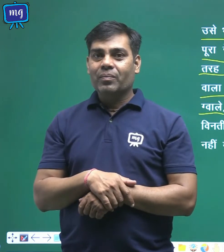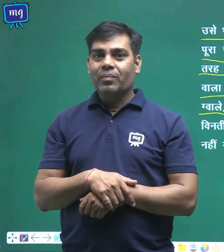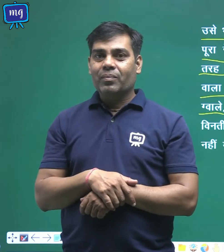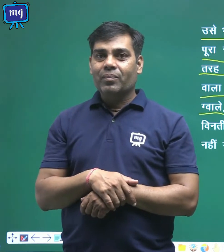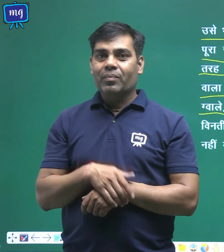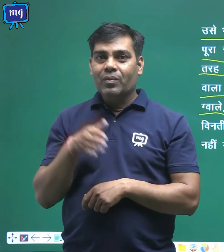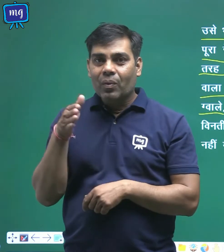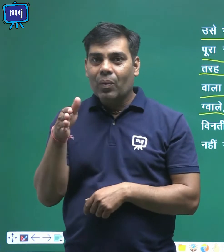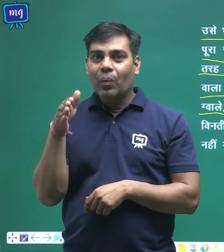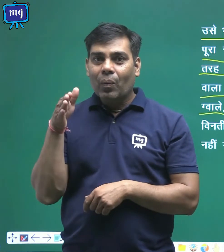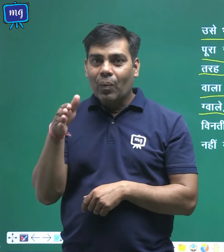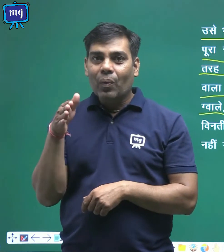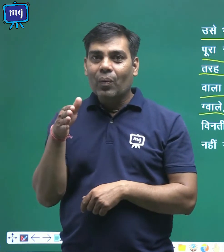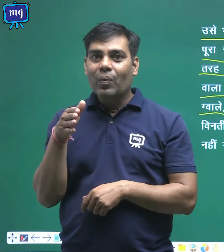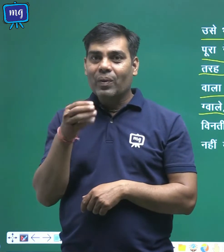ऊंट चराने वाले ग्वाले